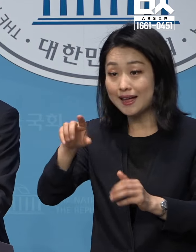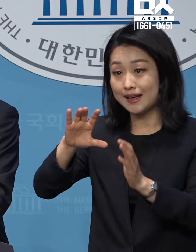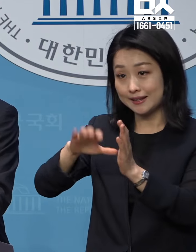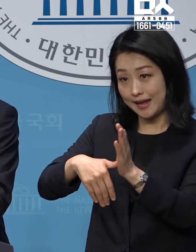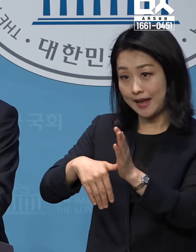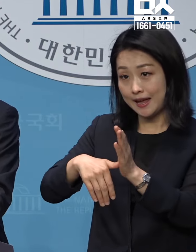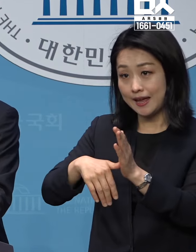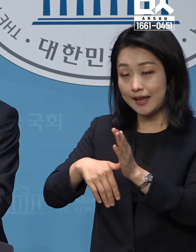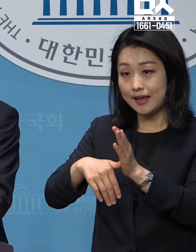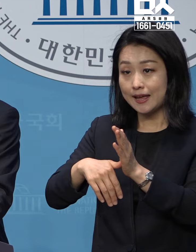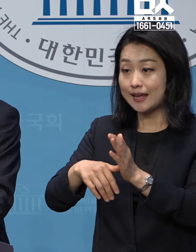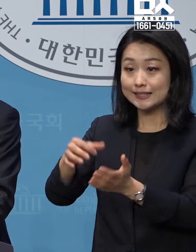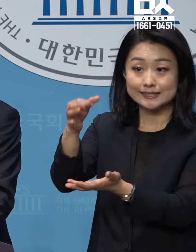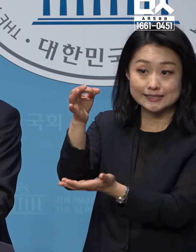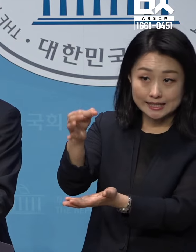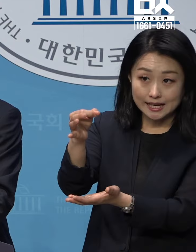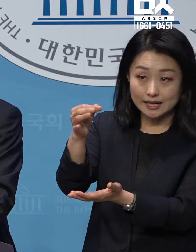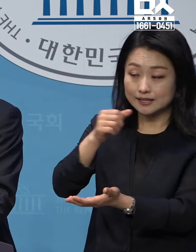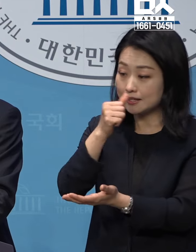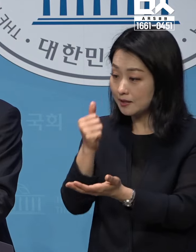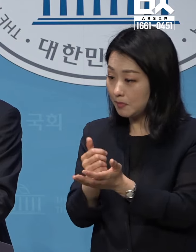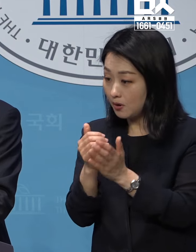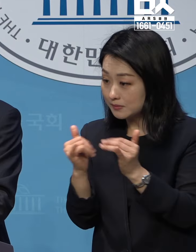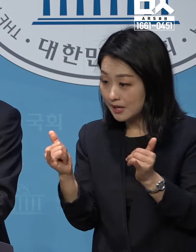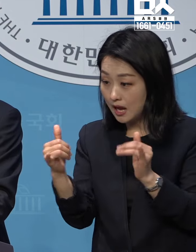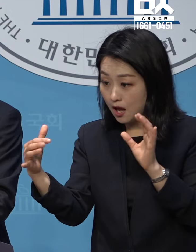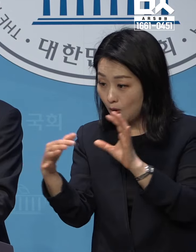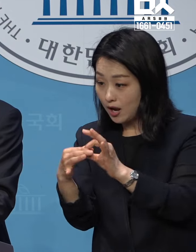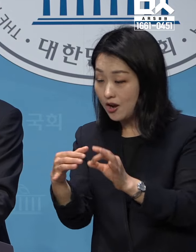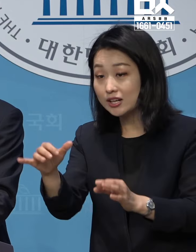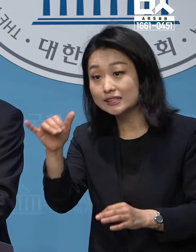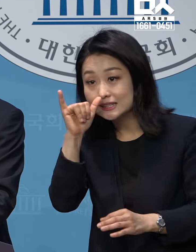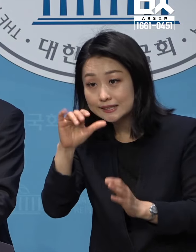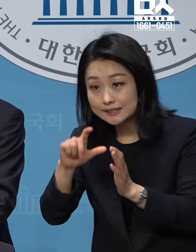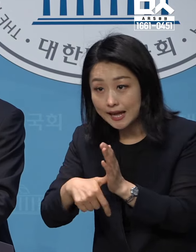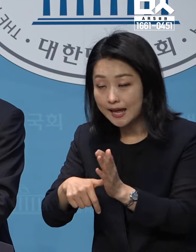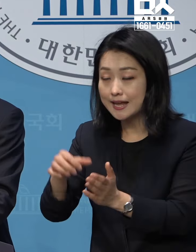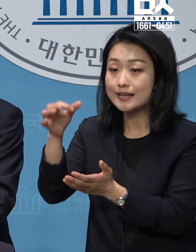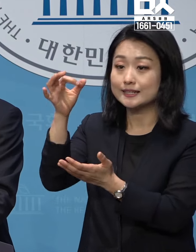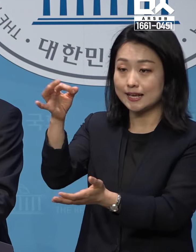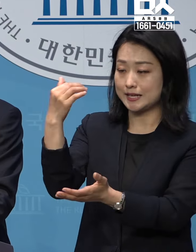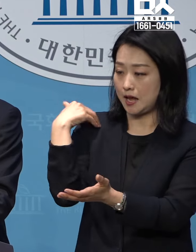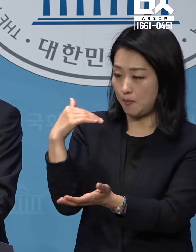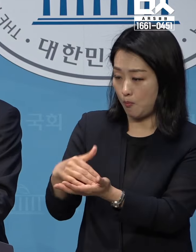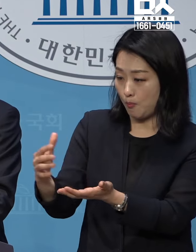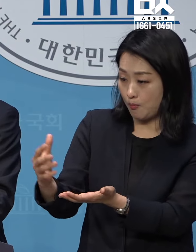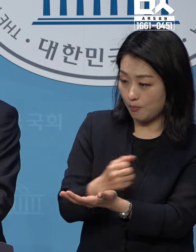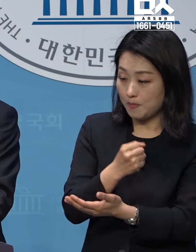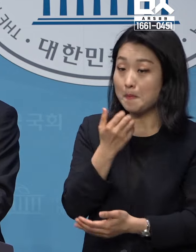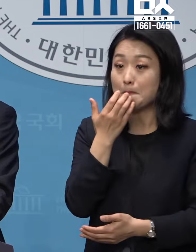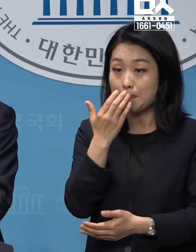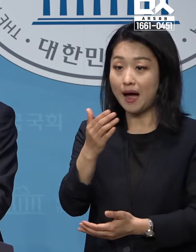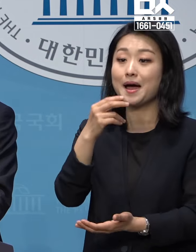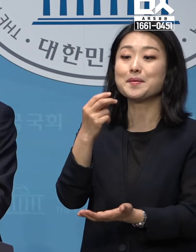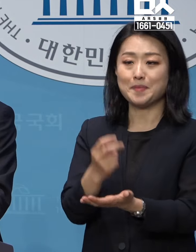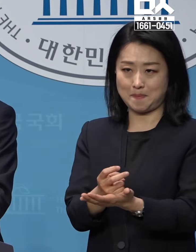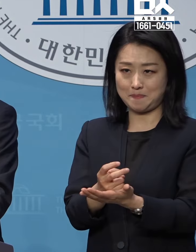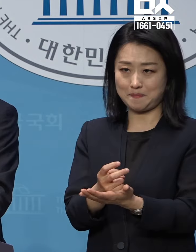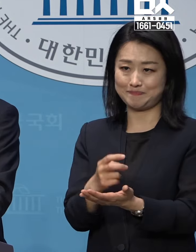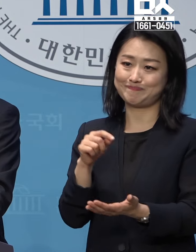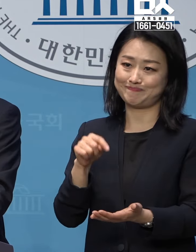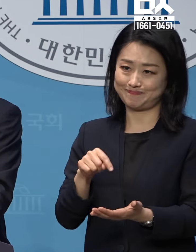때에도 특정 재산과 범죄자의 연관성만 입증되면 해당 재산을 몰수할 수 있게